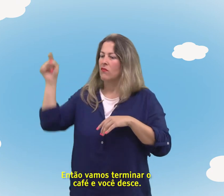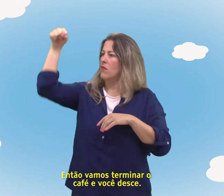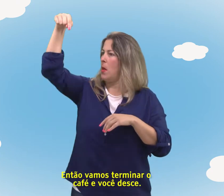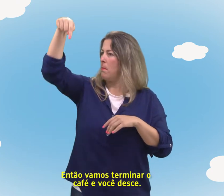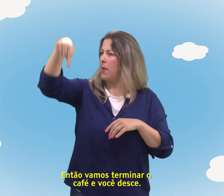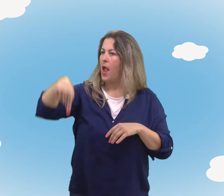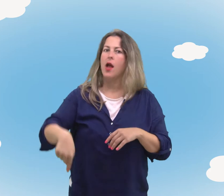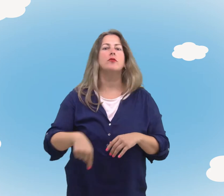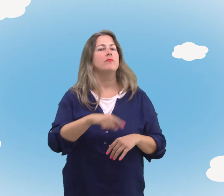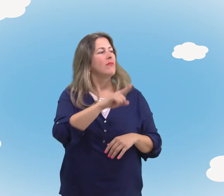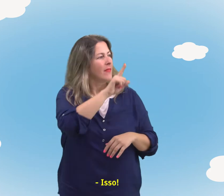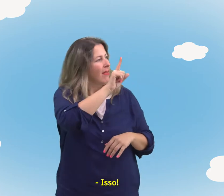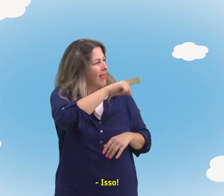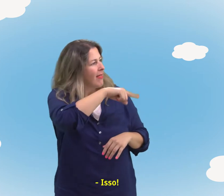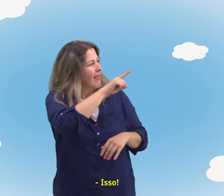desce isso